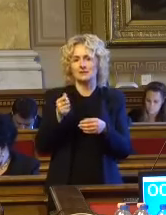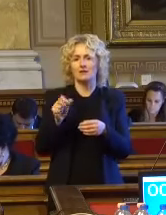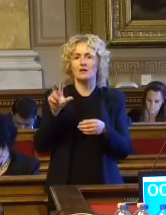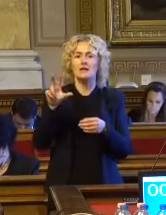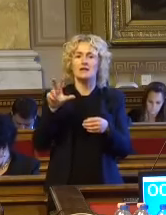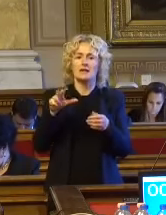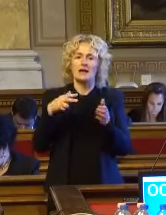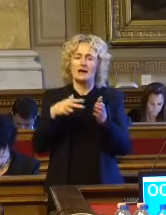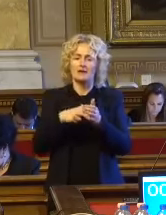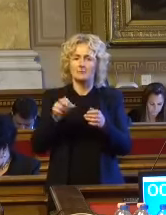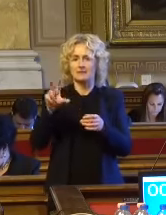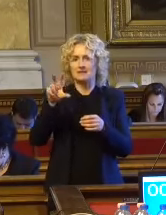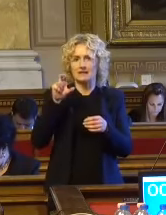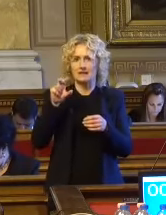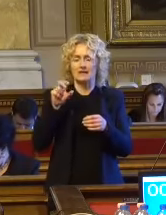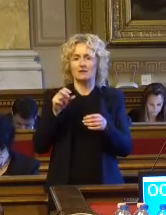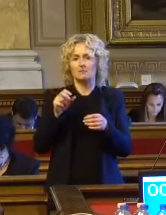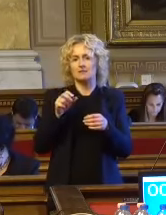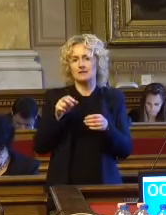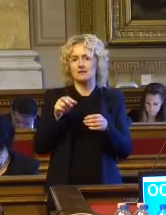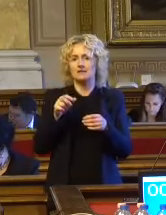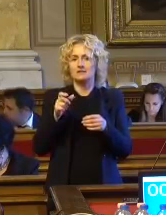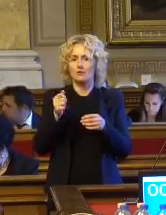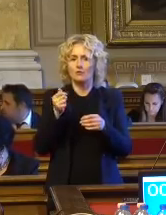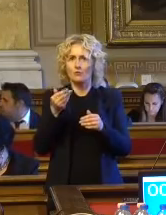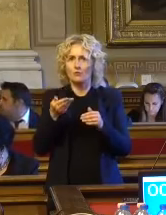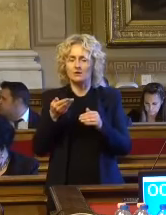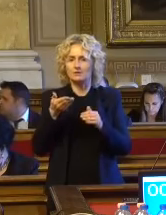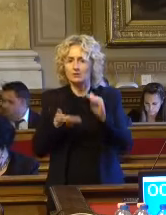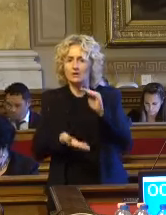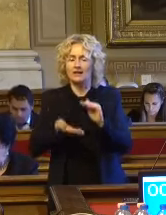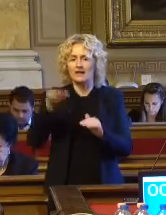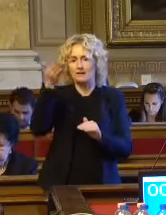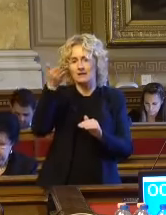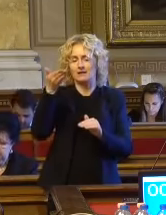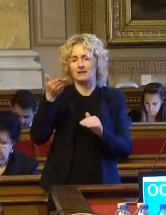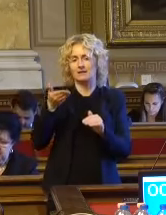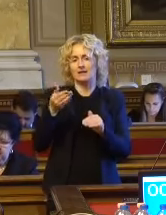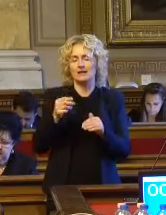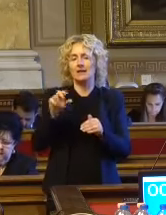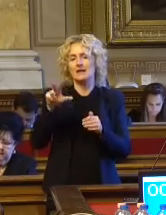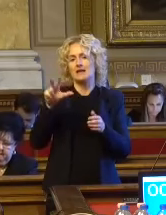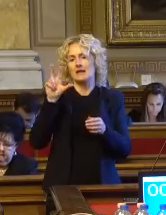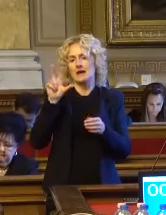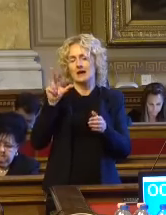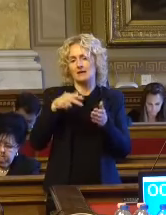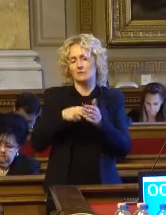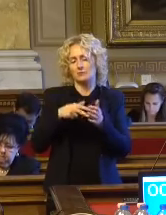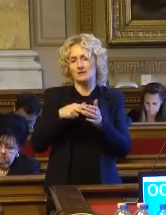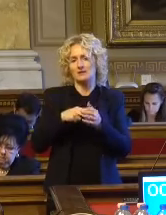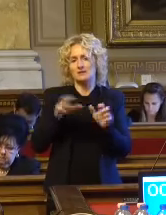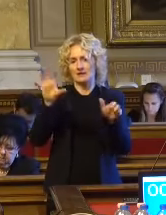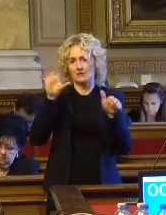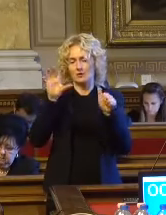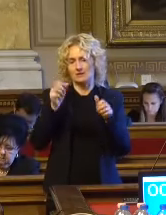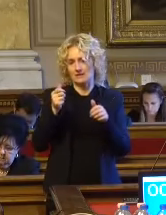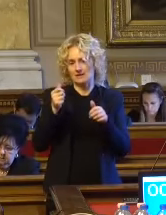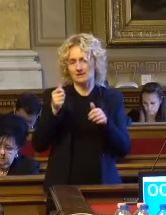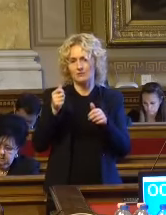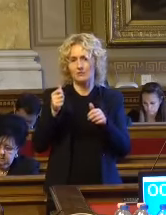3300 forinttól 3600 forintra emelnénk. Nem változtatjuk ugye a